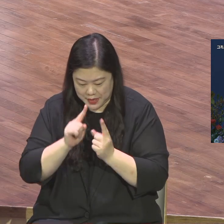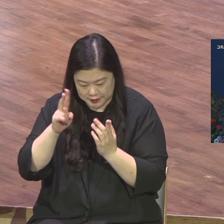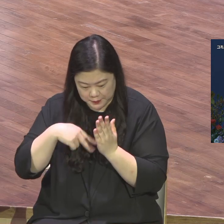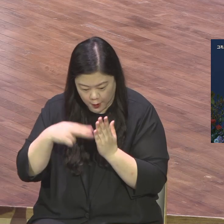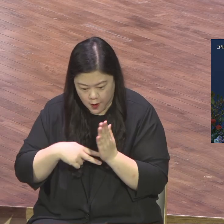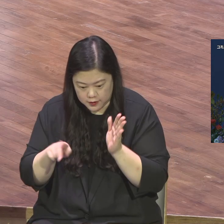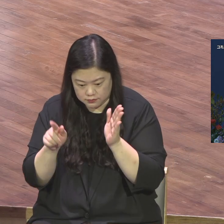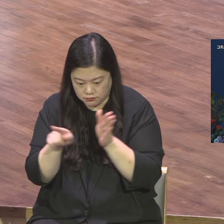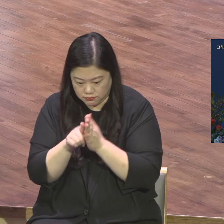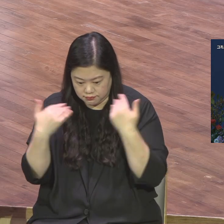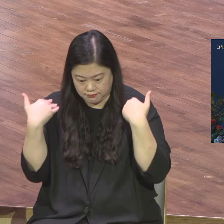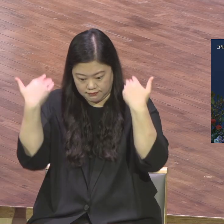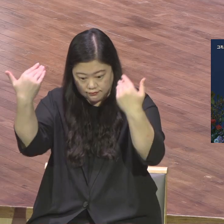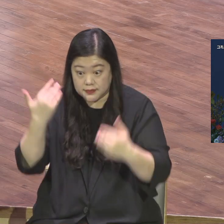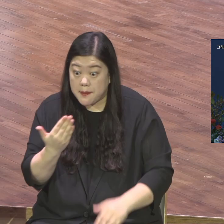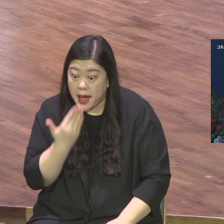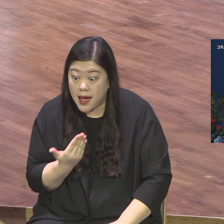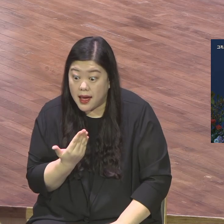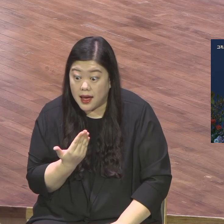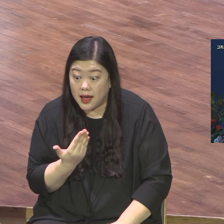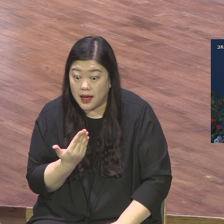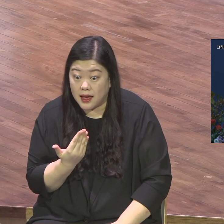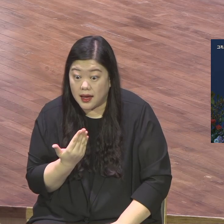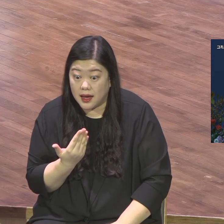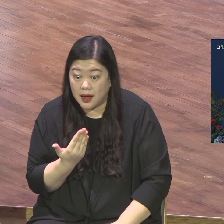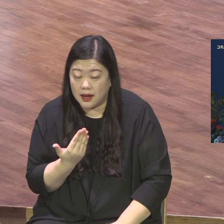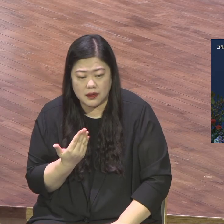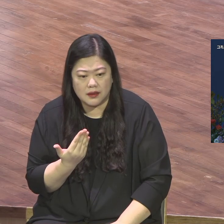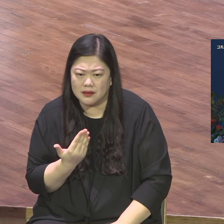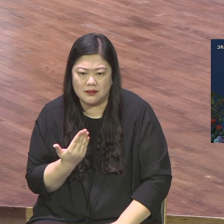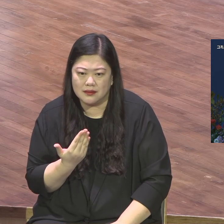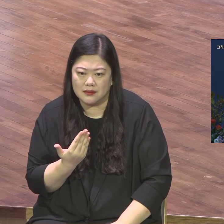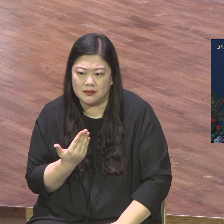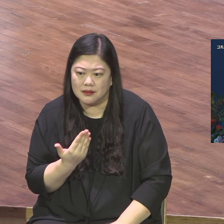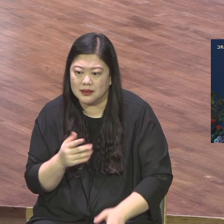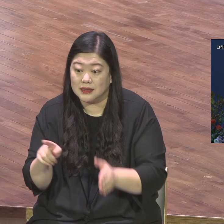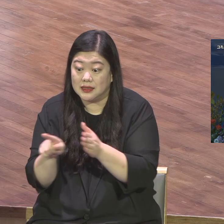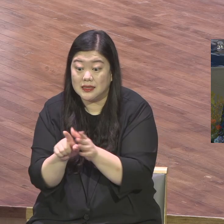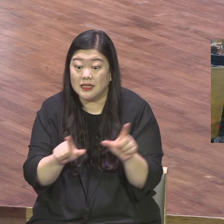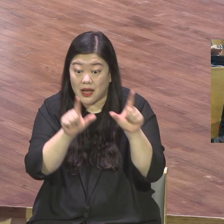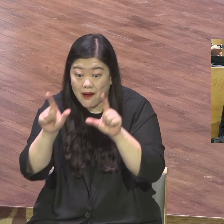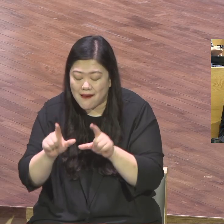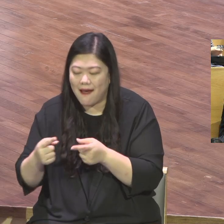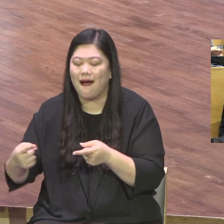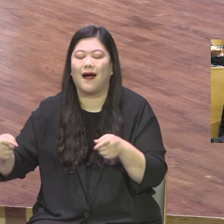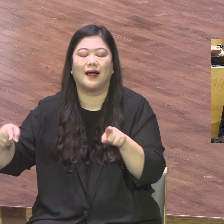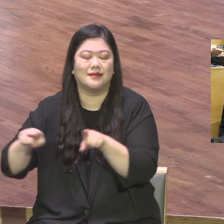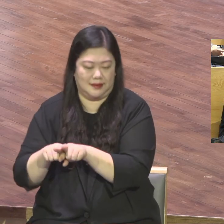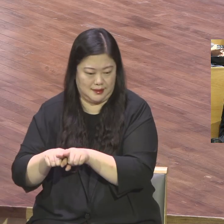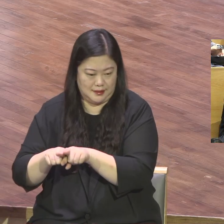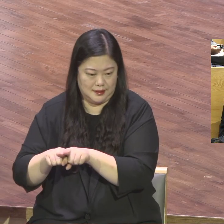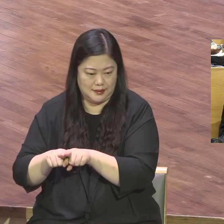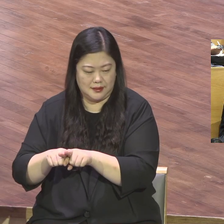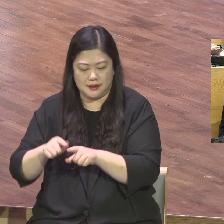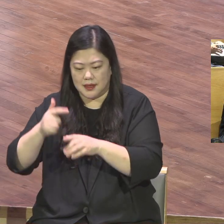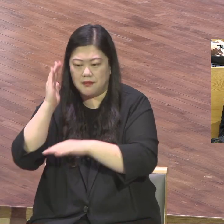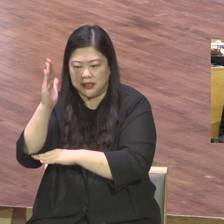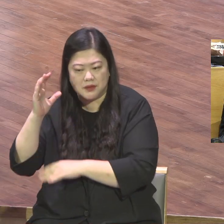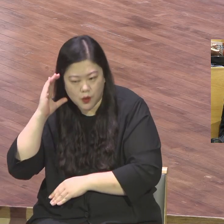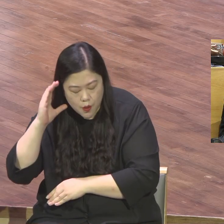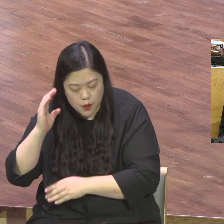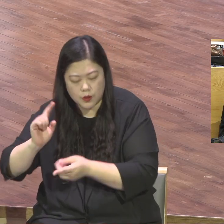말씀하셨어요. 신앙생활은 함께 예배드리고 함께 기도하고 함께 현장을 회복하는